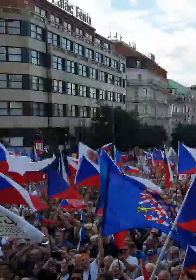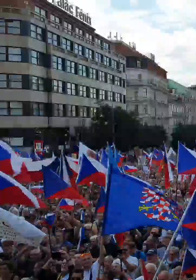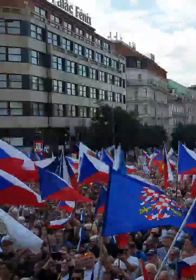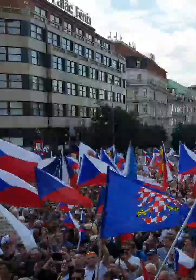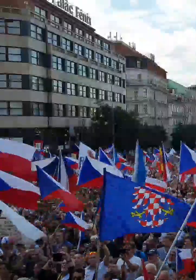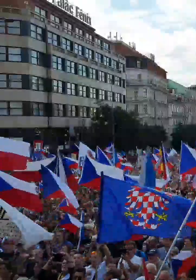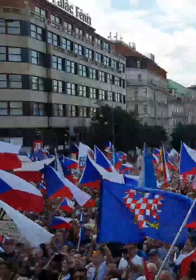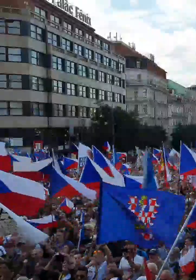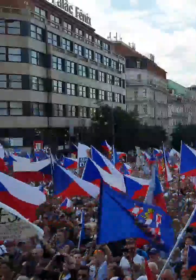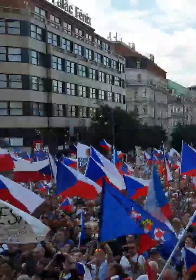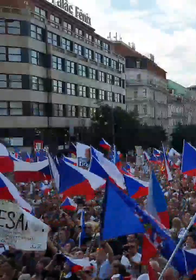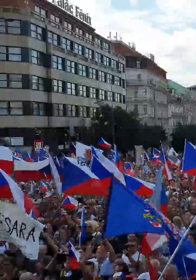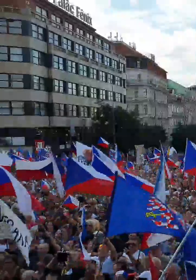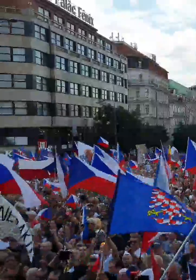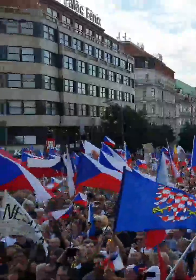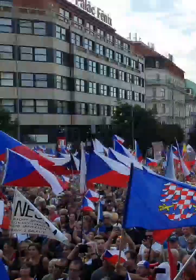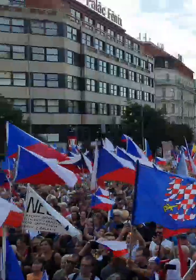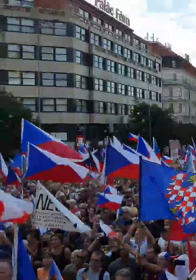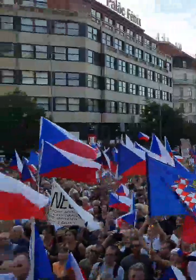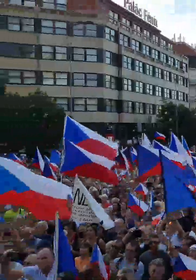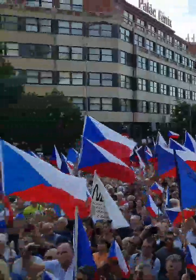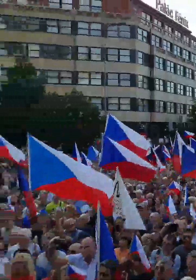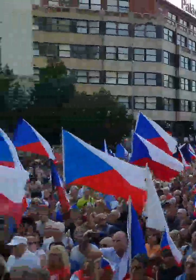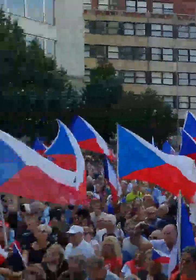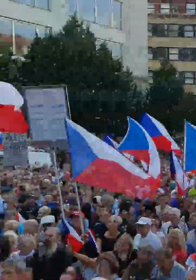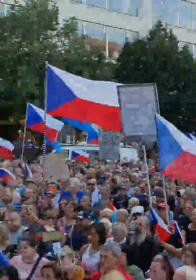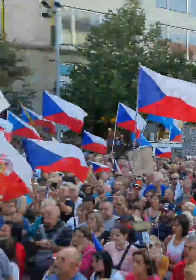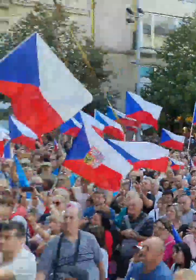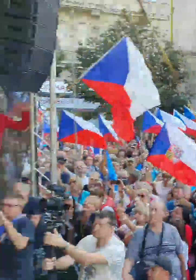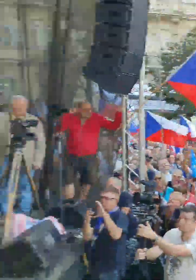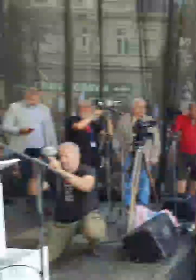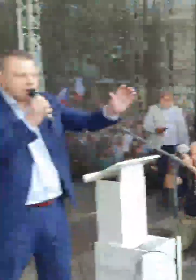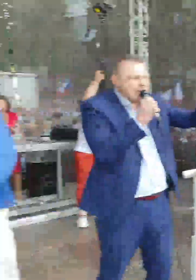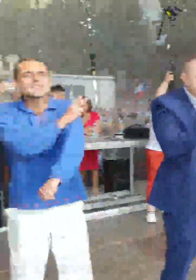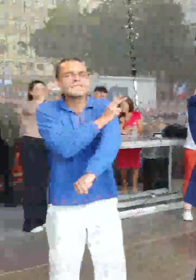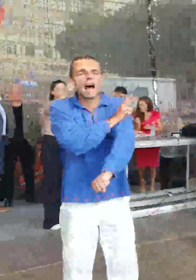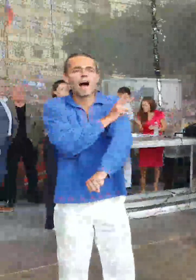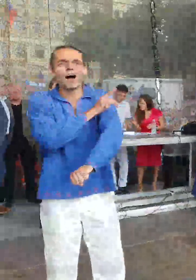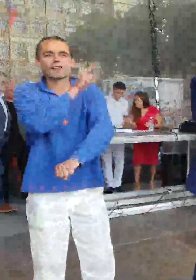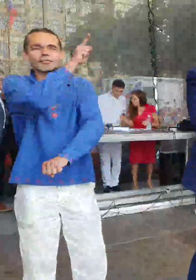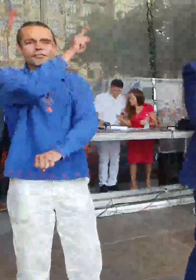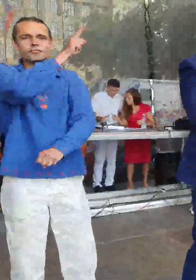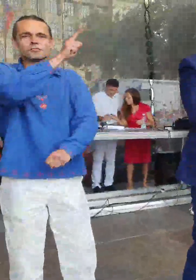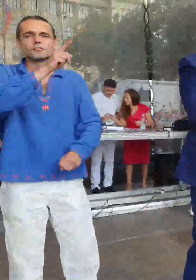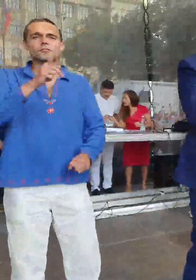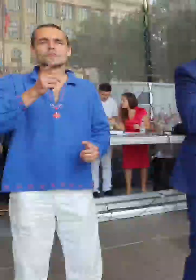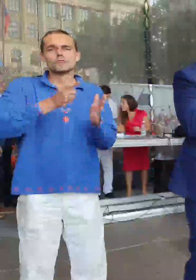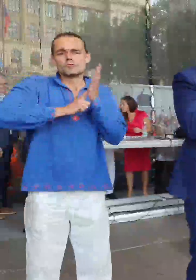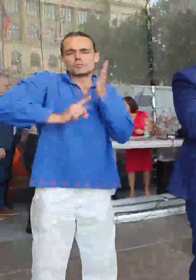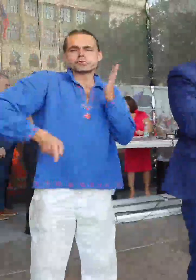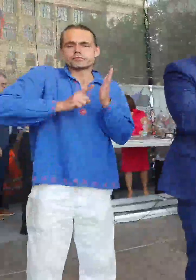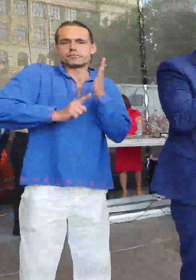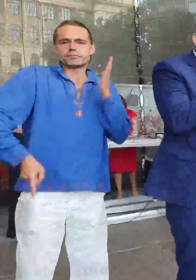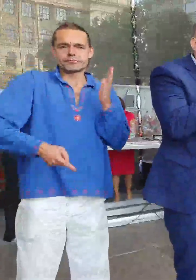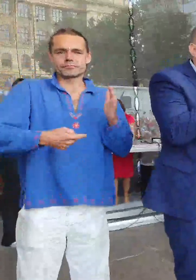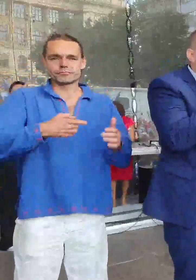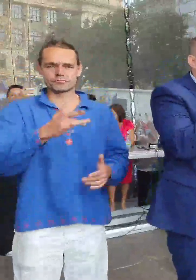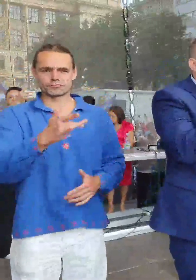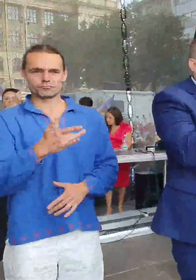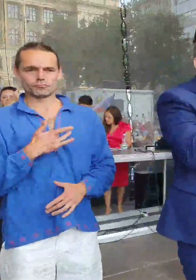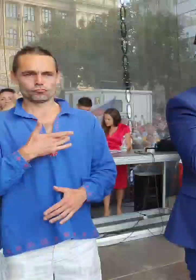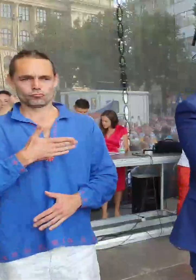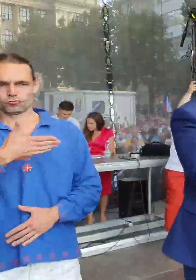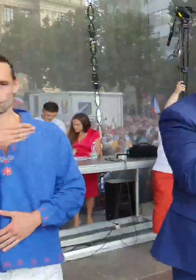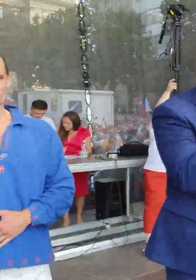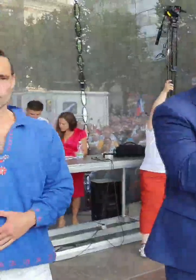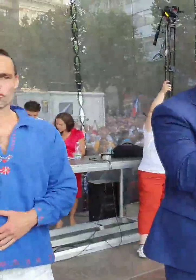Tyhle lokajové cizí mocnosti se nás pokusili ponížit, pokořit a umlčet a teď se nás